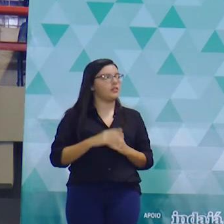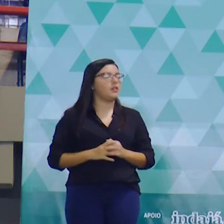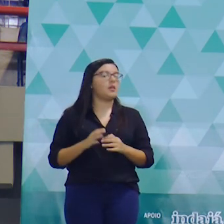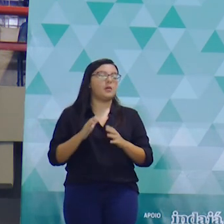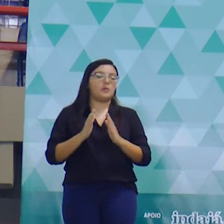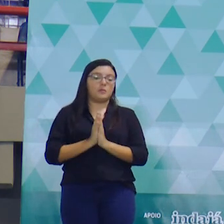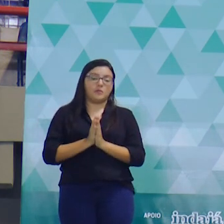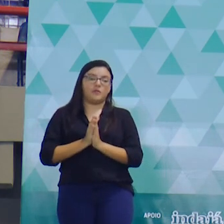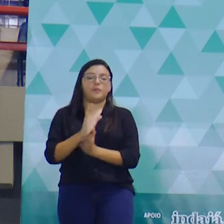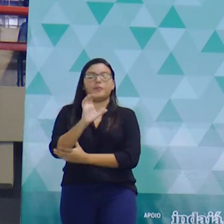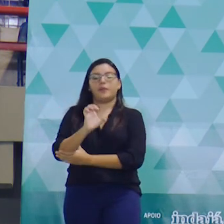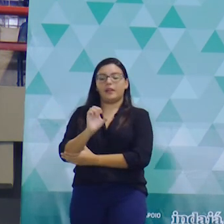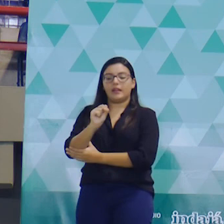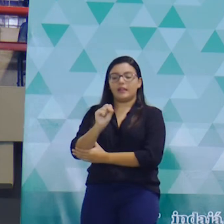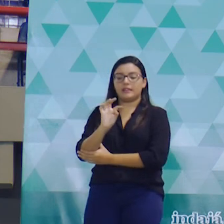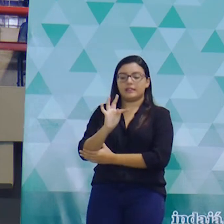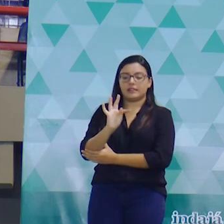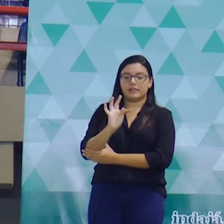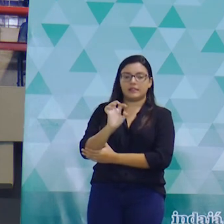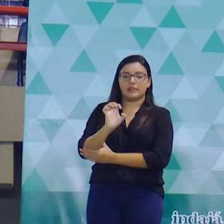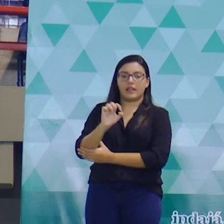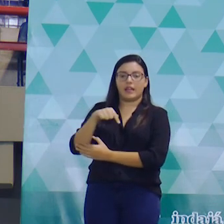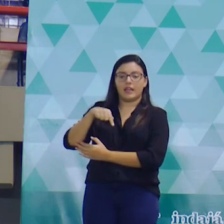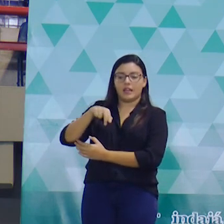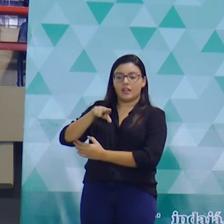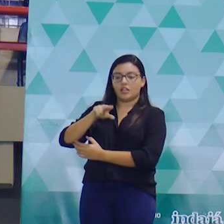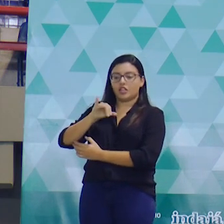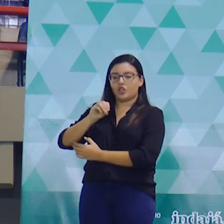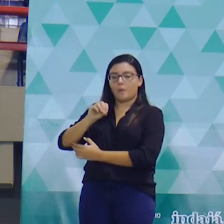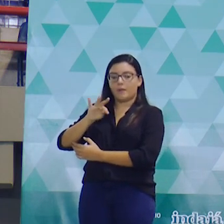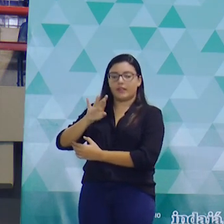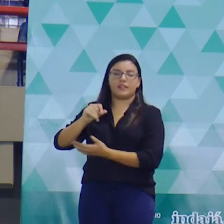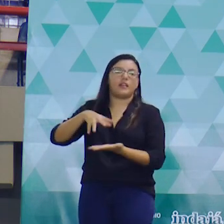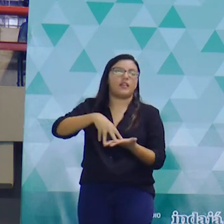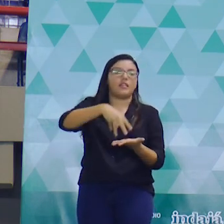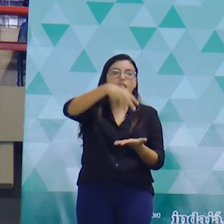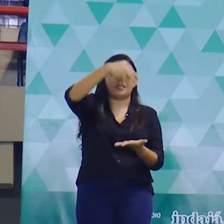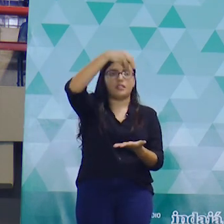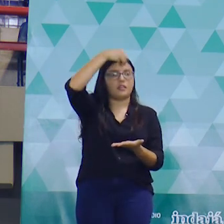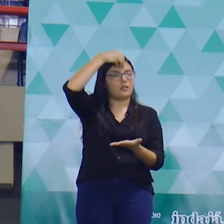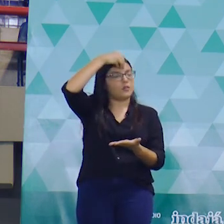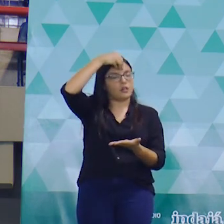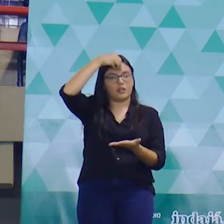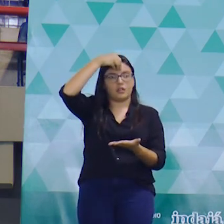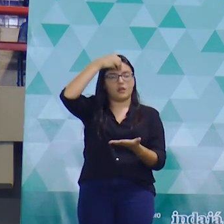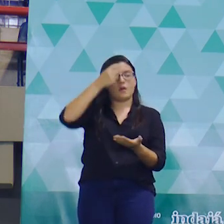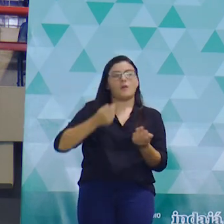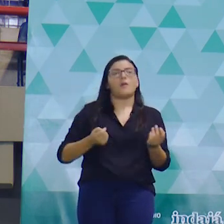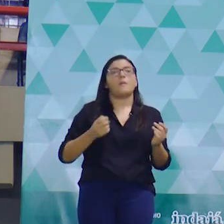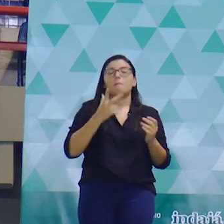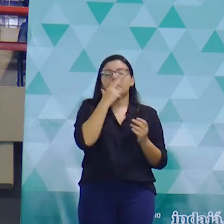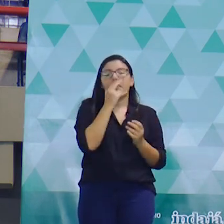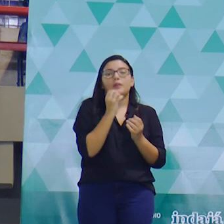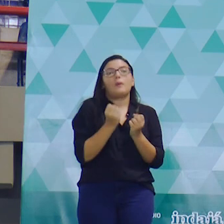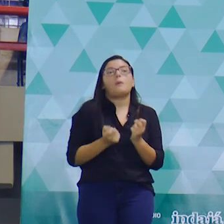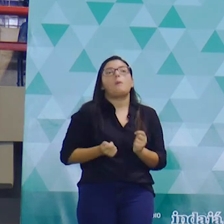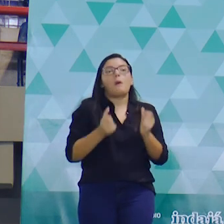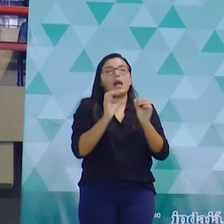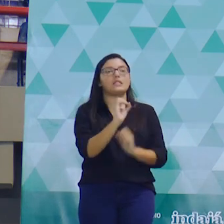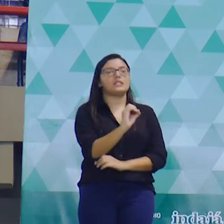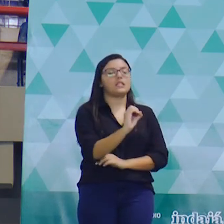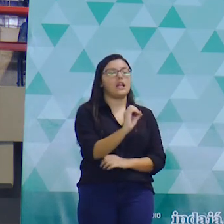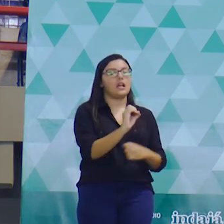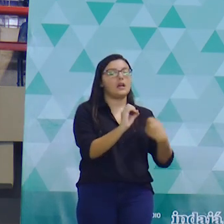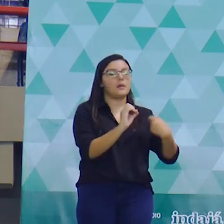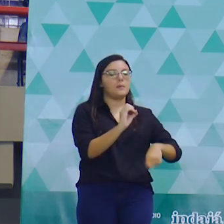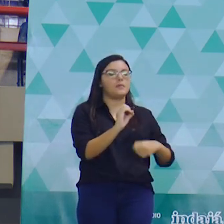Pessoal, estequiometria, que é essa matéria que nós estamos vendo, ela não tem teoria, ou tem teoria quase zero. Eu acho que eu disse isso